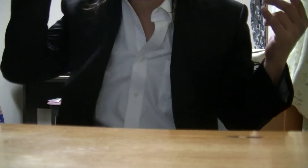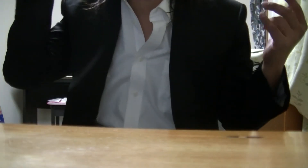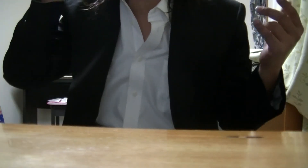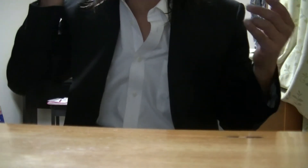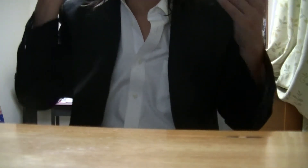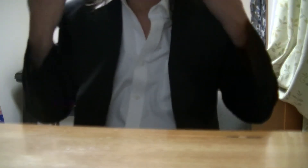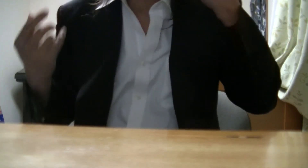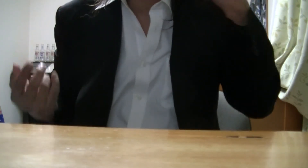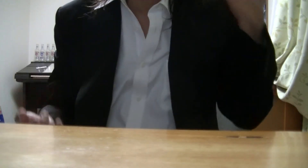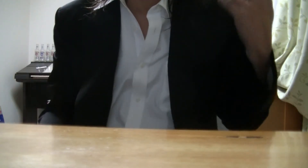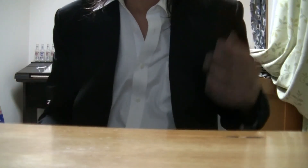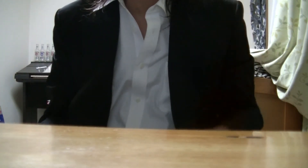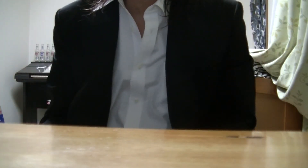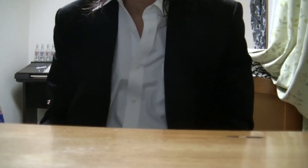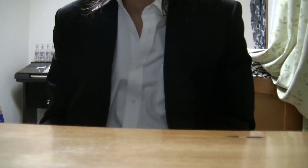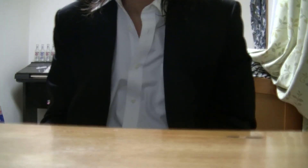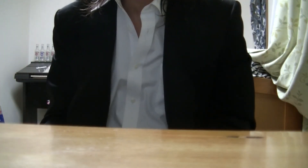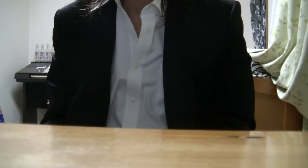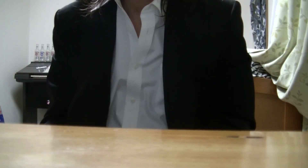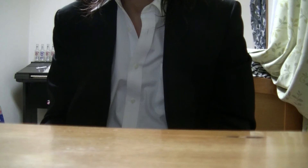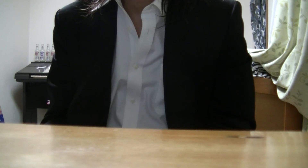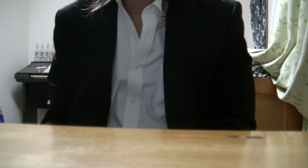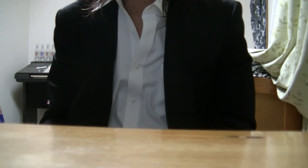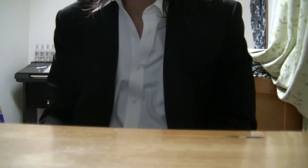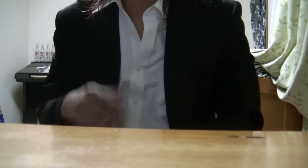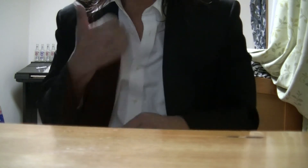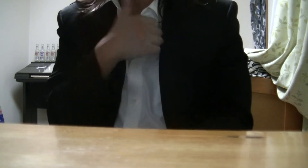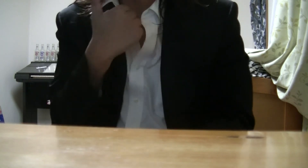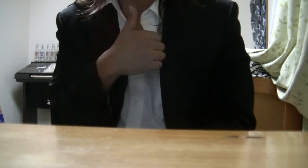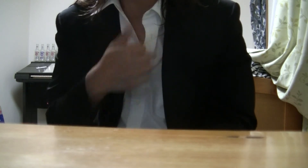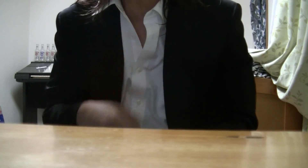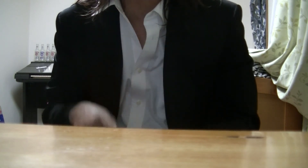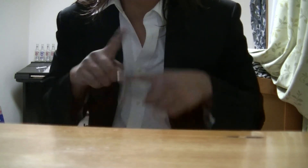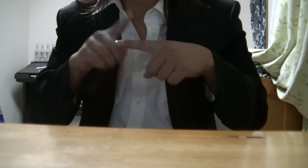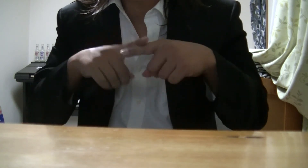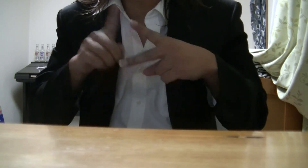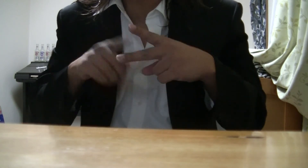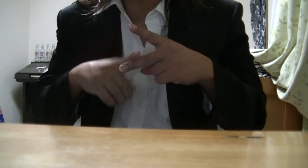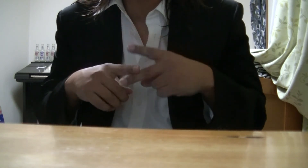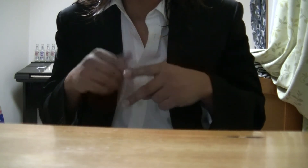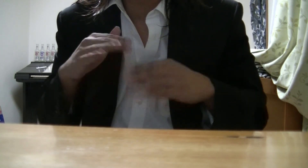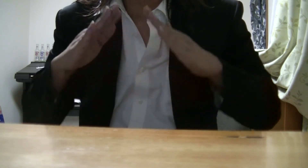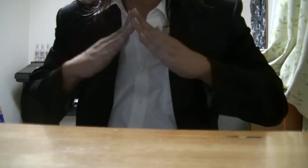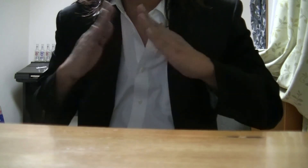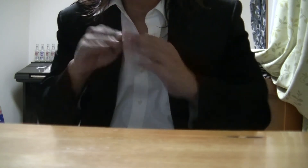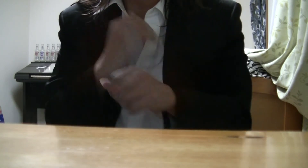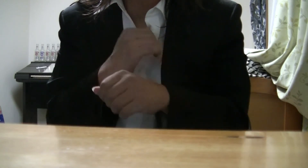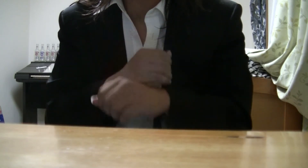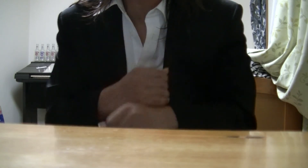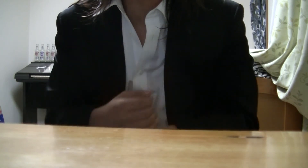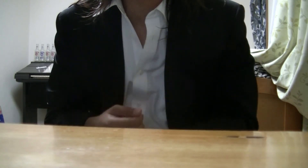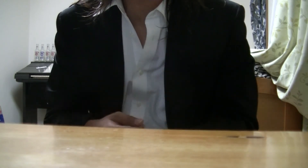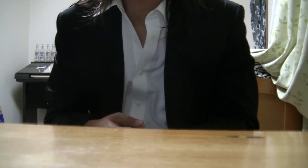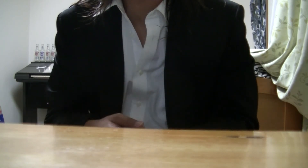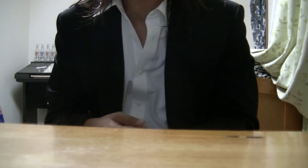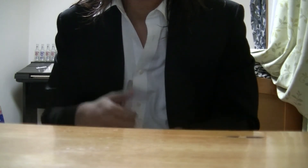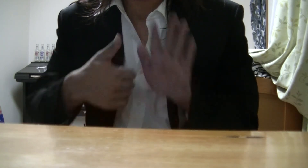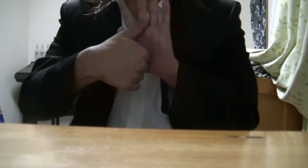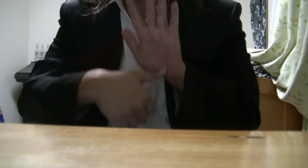いがあるんですけど、僕はそれがおすすめですね。あとね、店舗ビジネス、店舗ビジネス、店舗、これちょっと題名出てこないな、これ